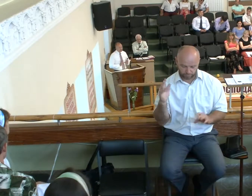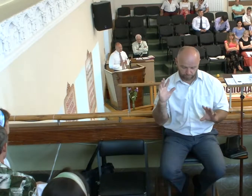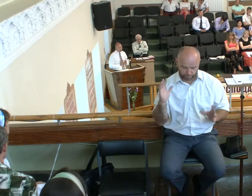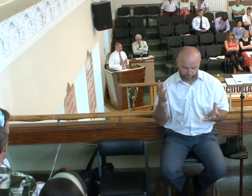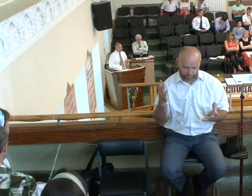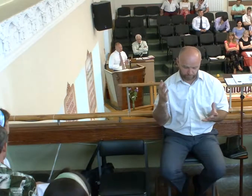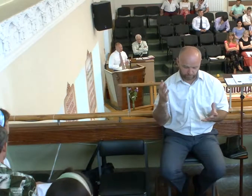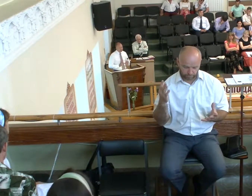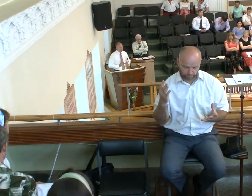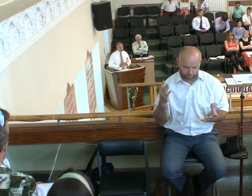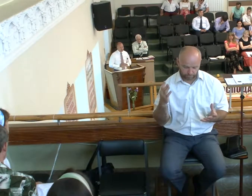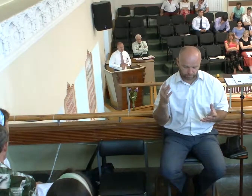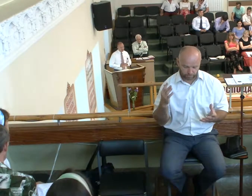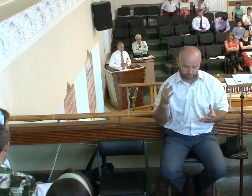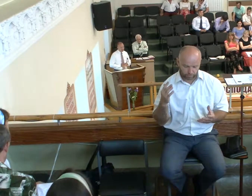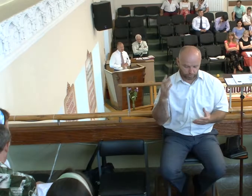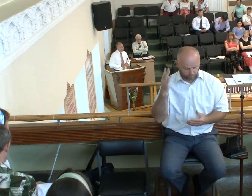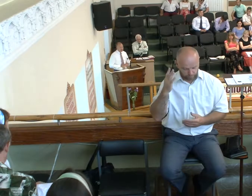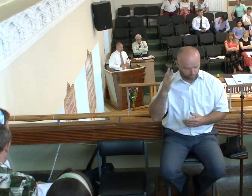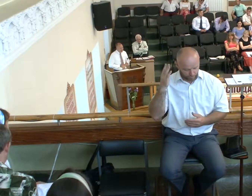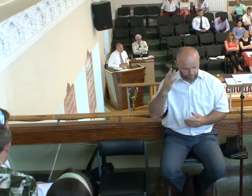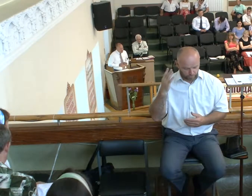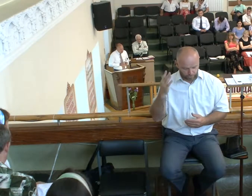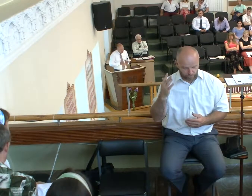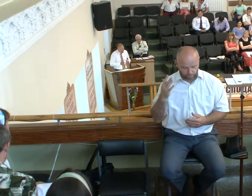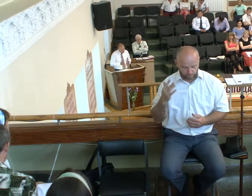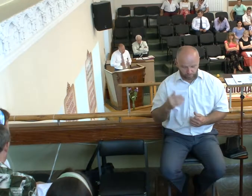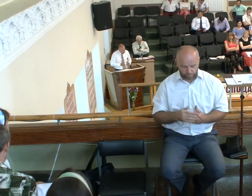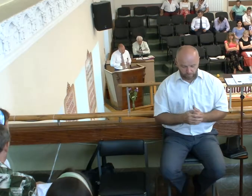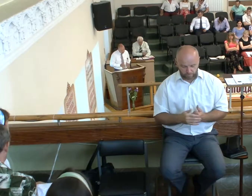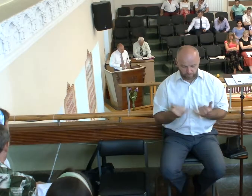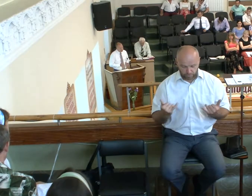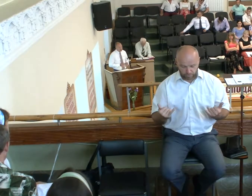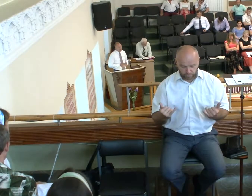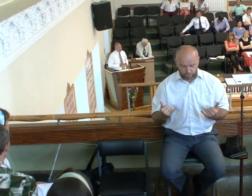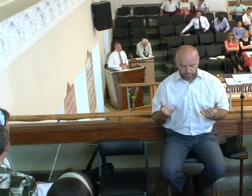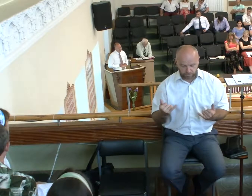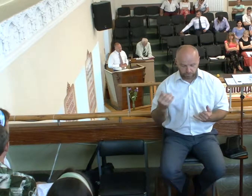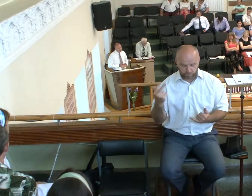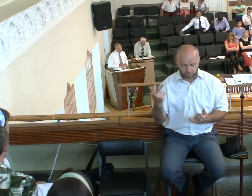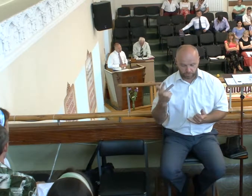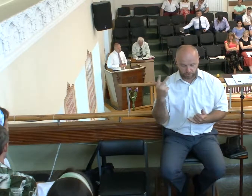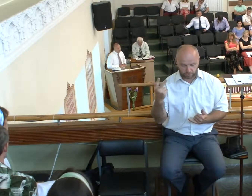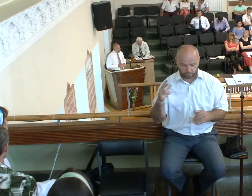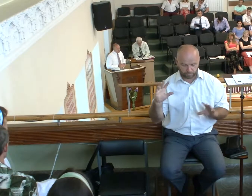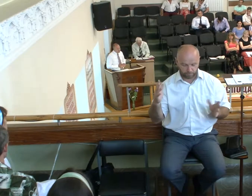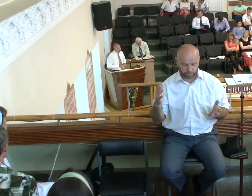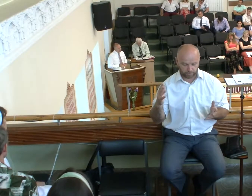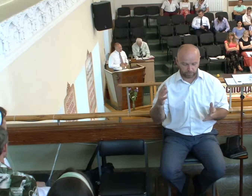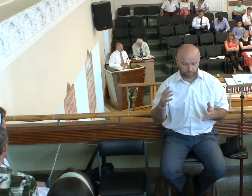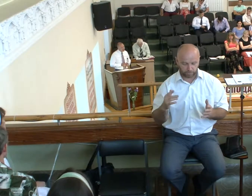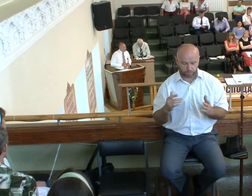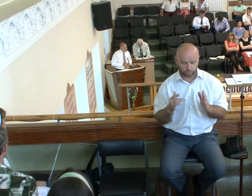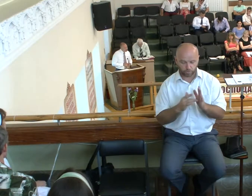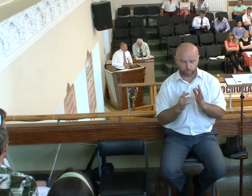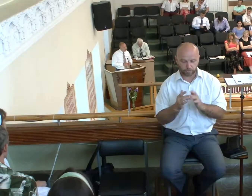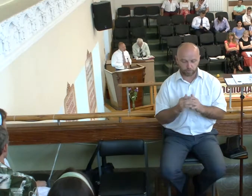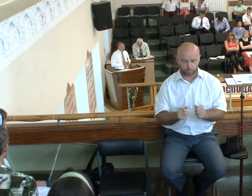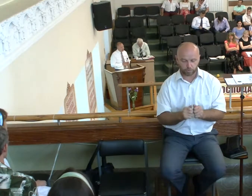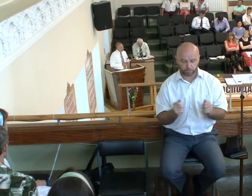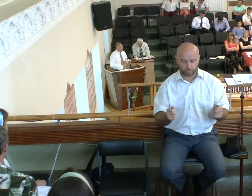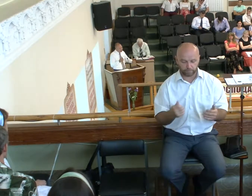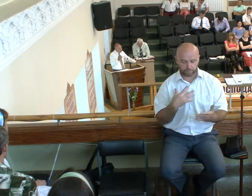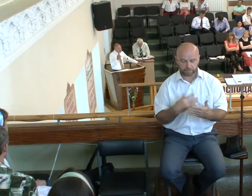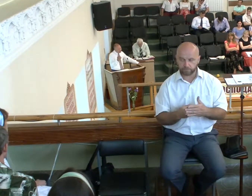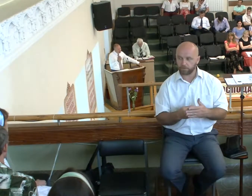Три вещи, о которых мы порассуждаем сейчас. Три вещи, которые Христос показывал своим ученикам. Я очень люблю этот